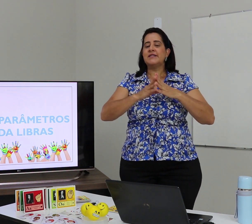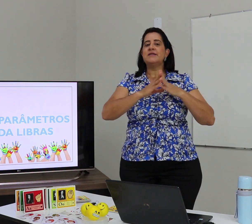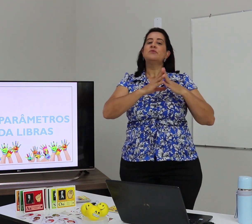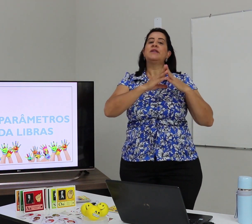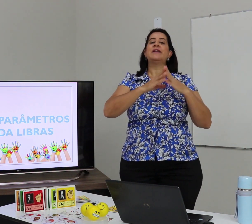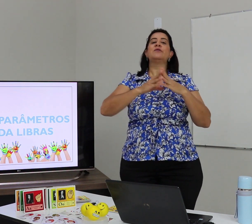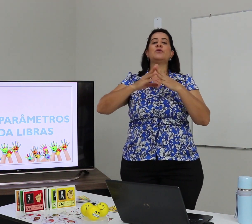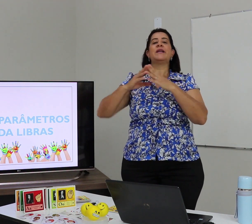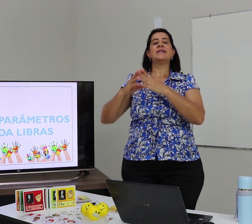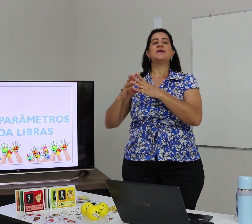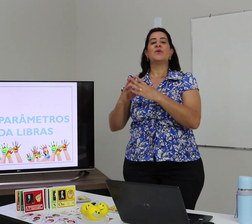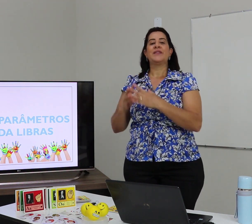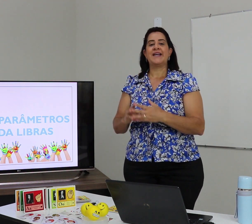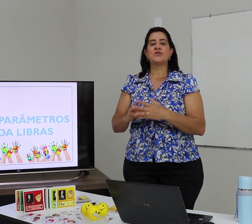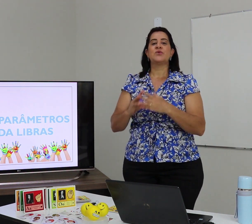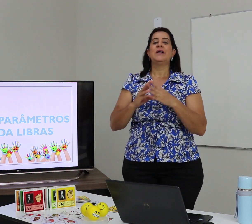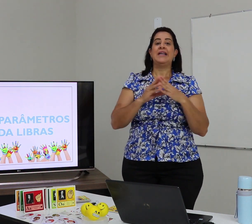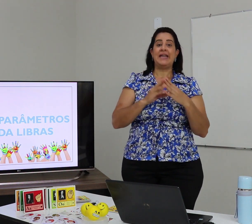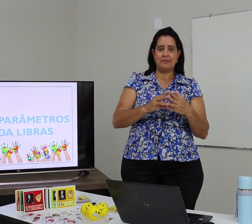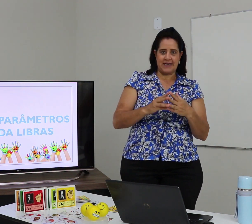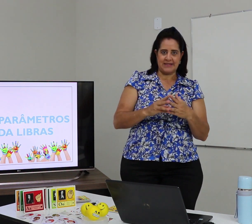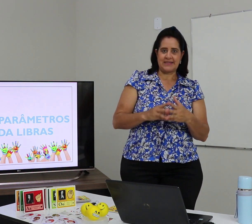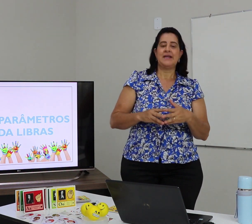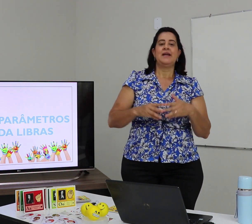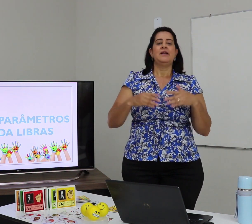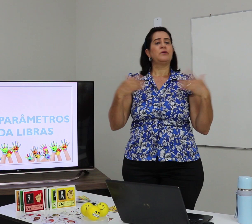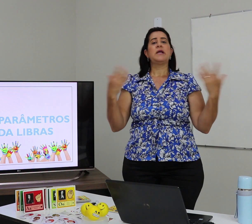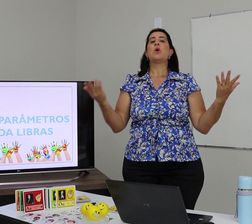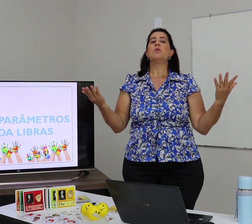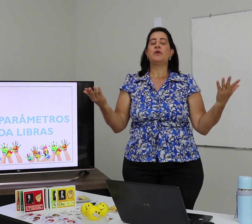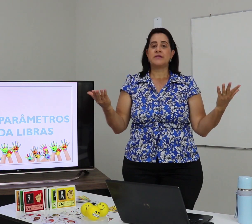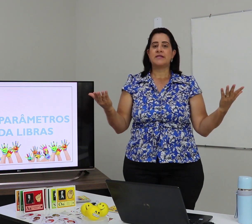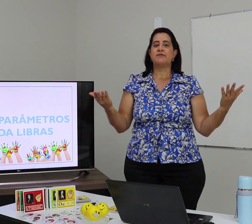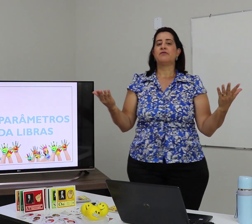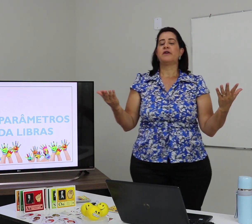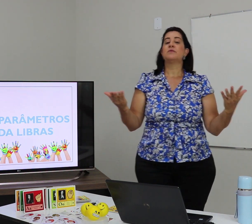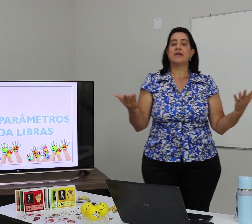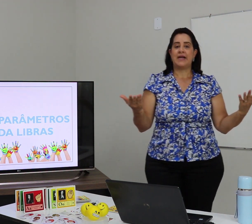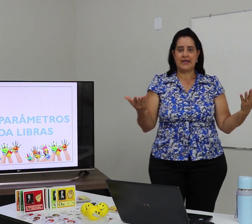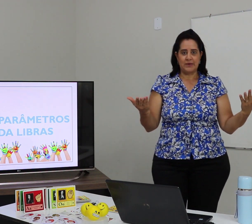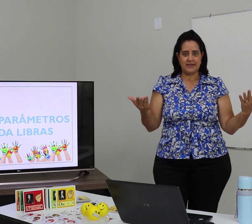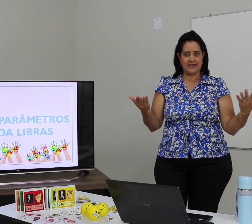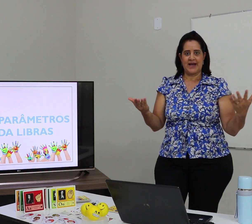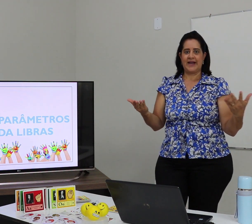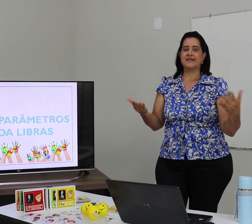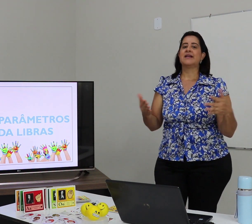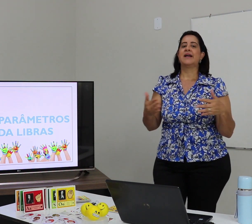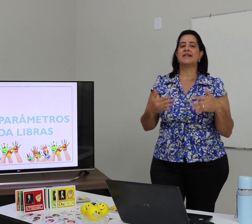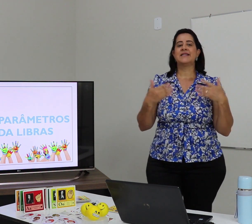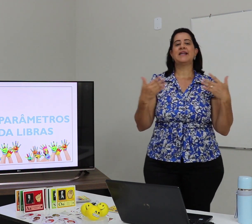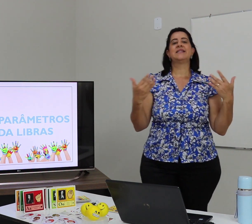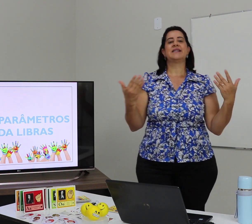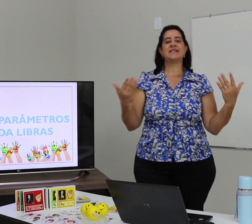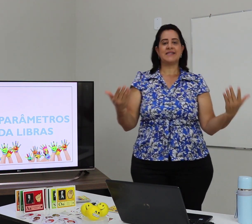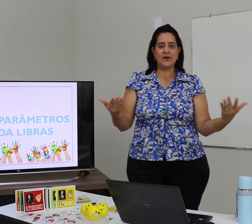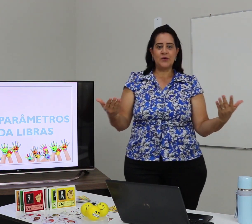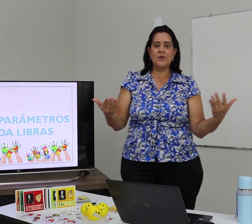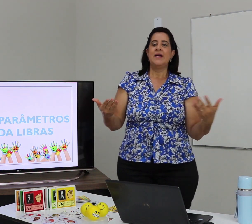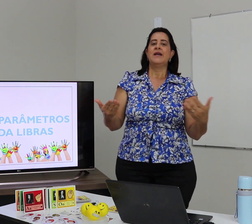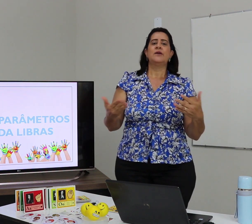importantíssimo dentro desse contexto Libras. Não tem como nós desenvolvermos a língua de sinais, a sinalização, não